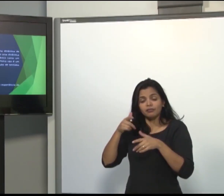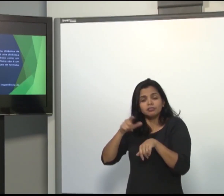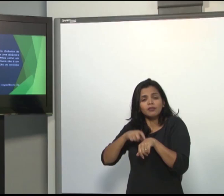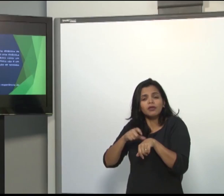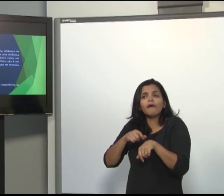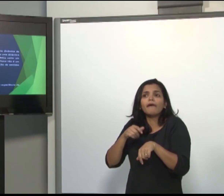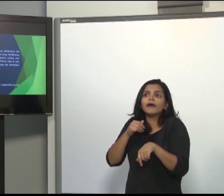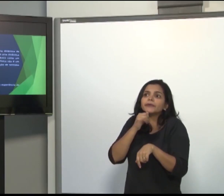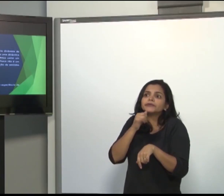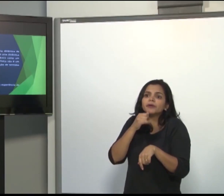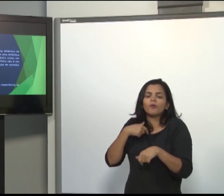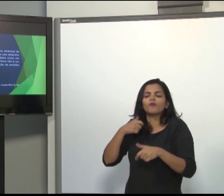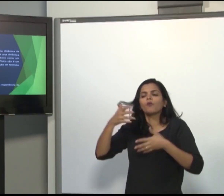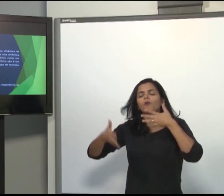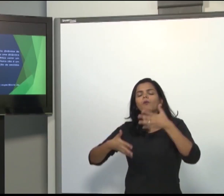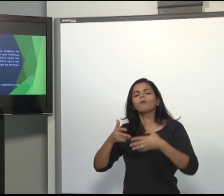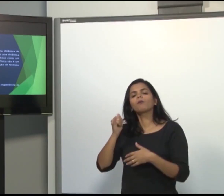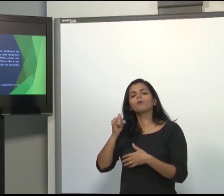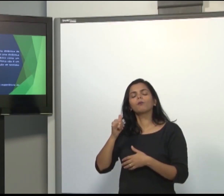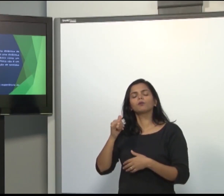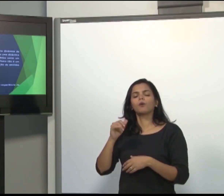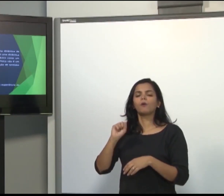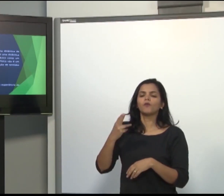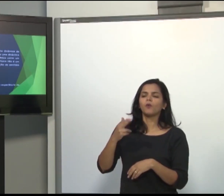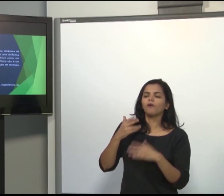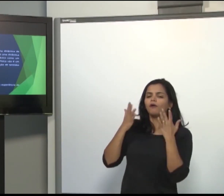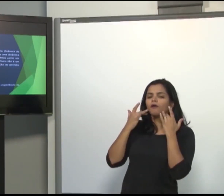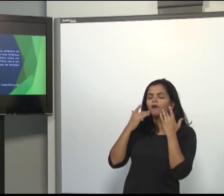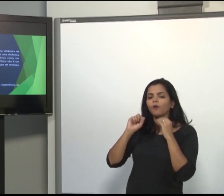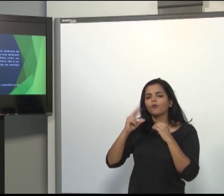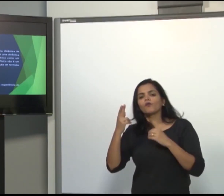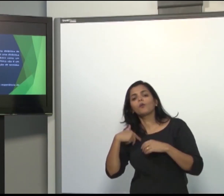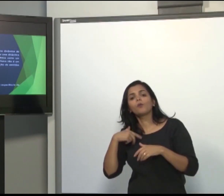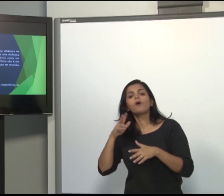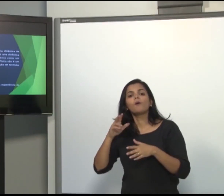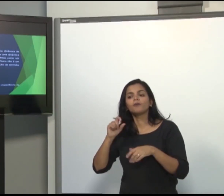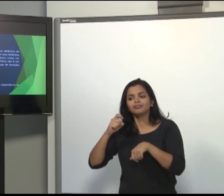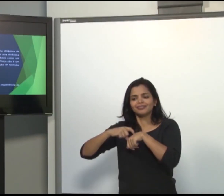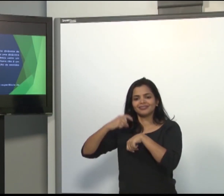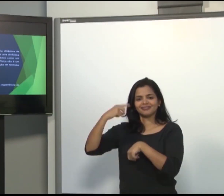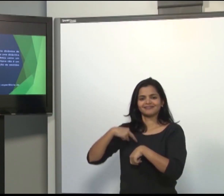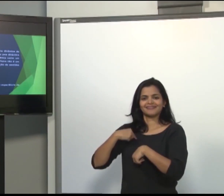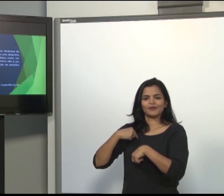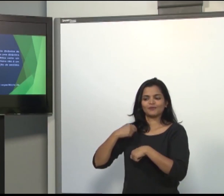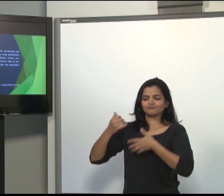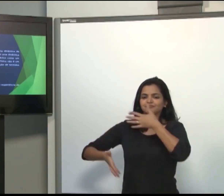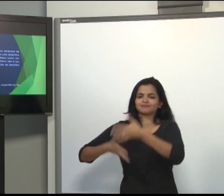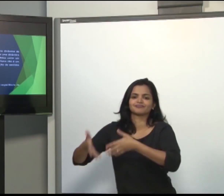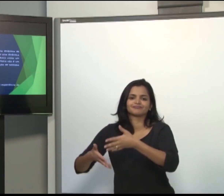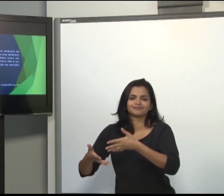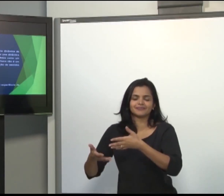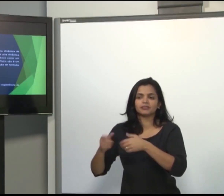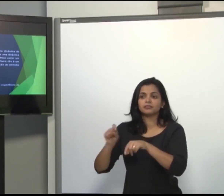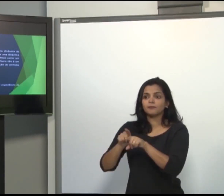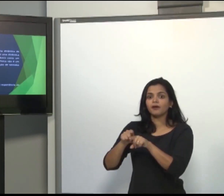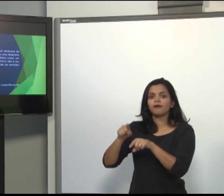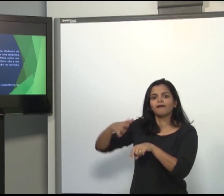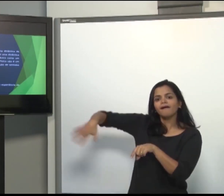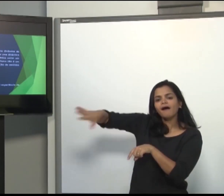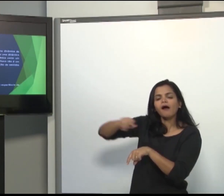utilizar expressão, línguas de sinais de forma bem contextualizada. Por exemplo, eu posso fazer um